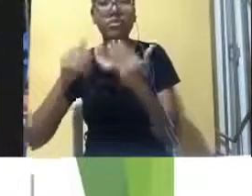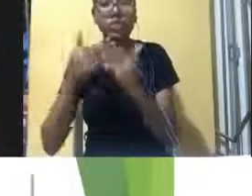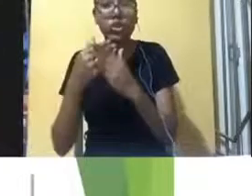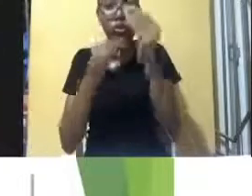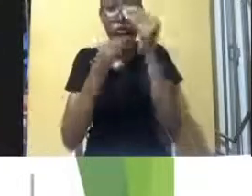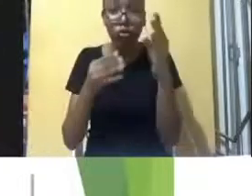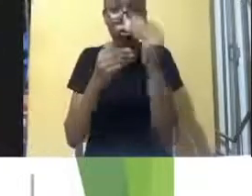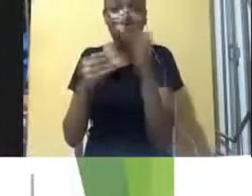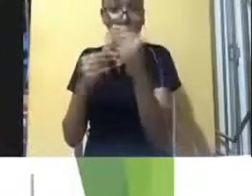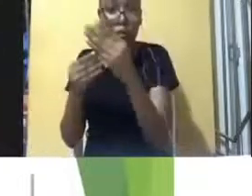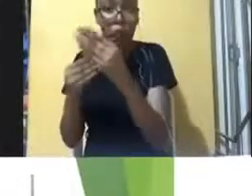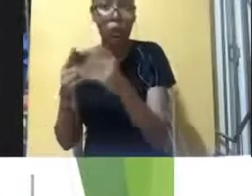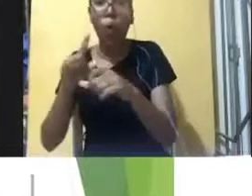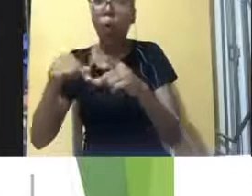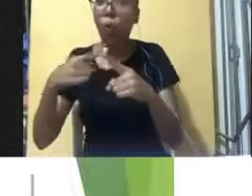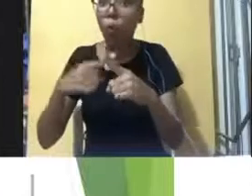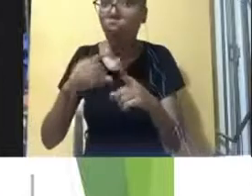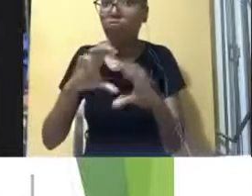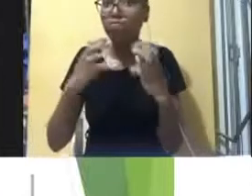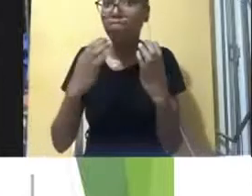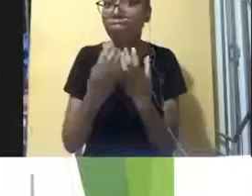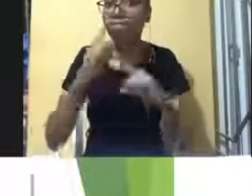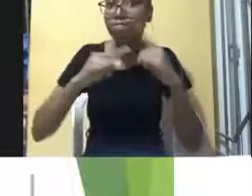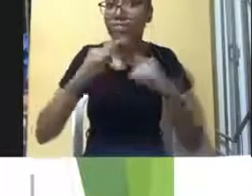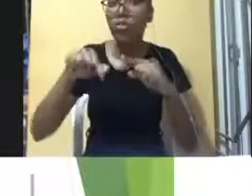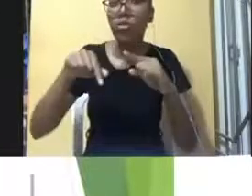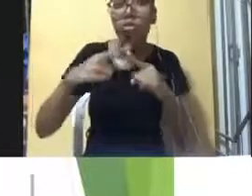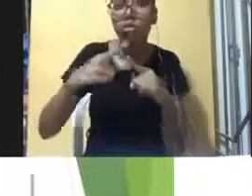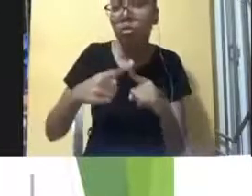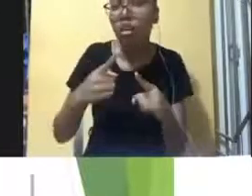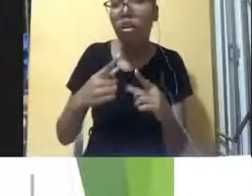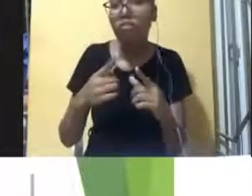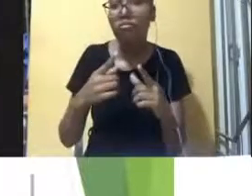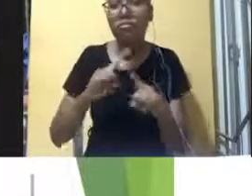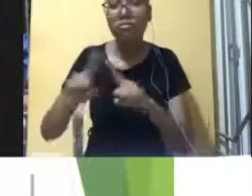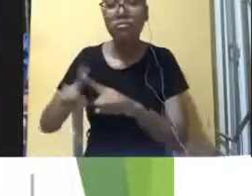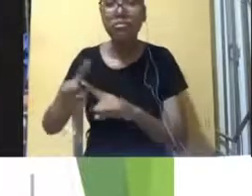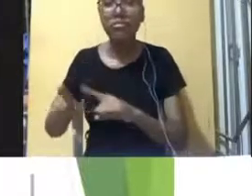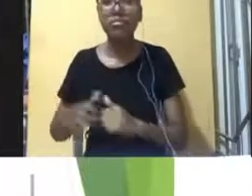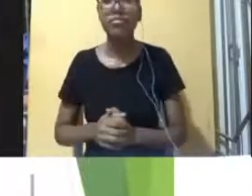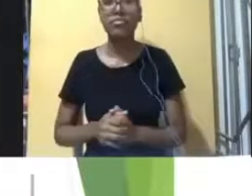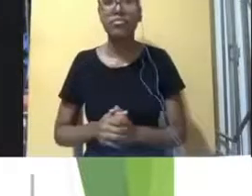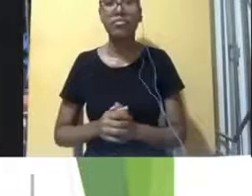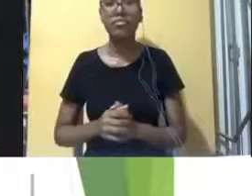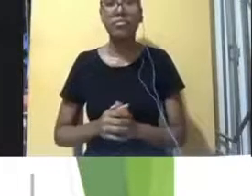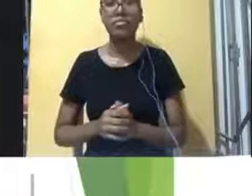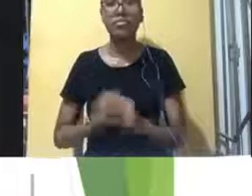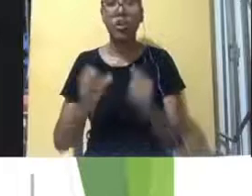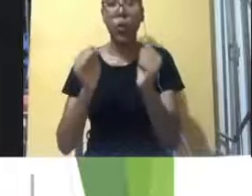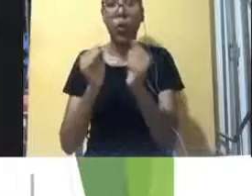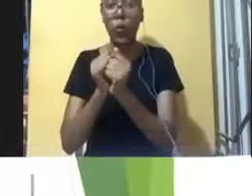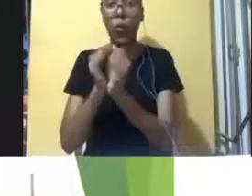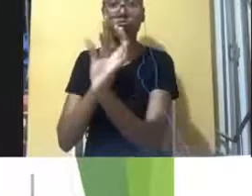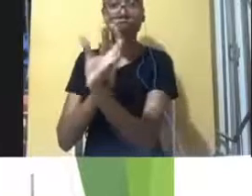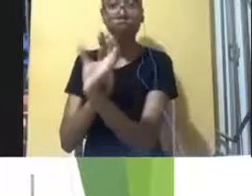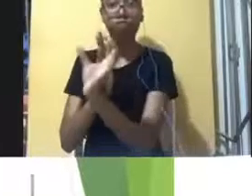tendremos en conjunto con el CODOPSI y otras instituciones, la Escuela Nacional